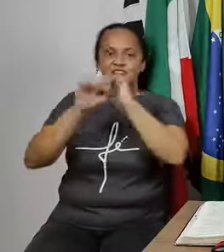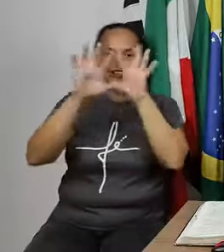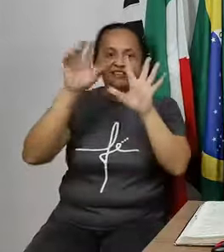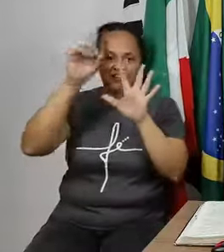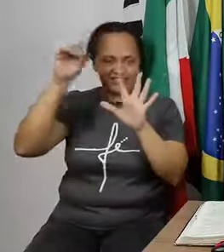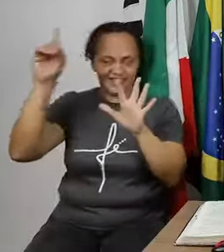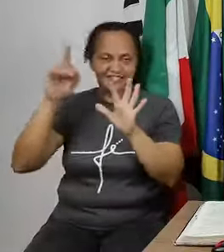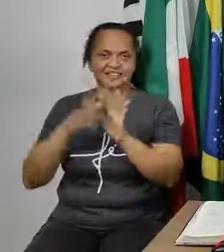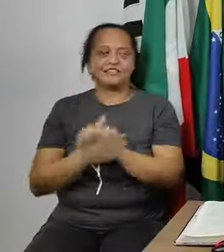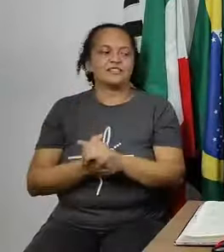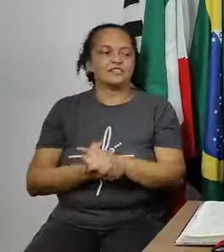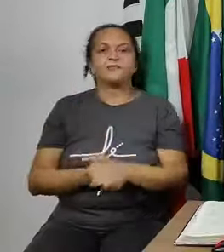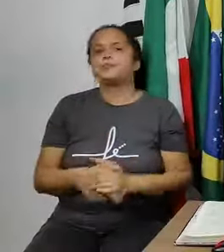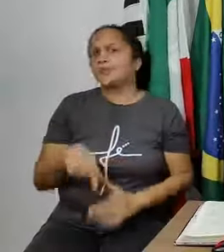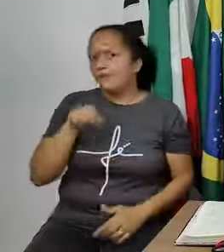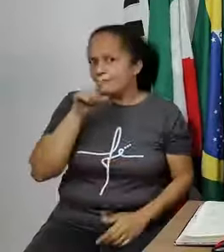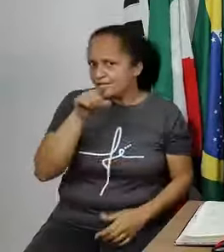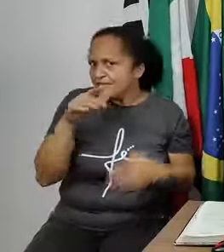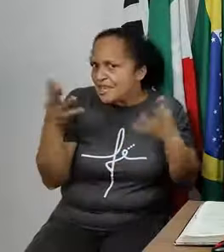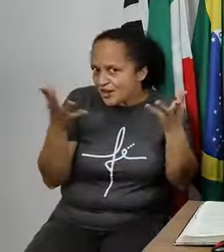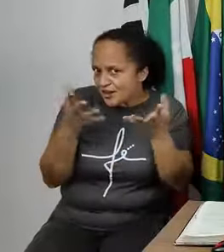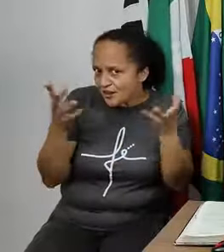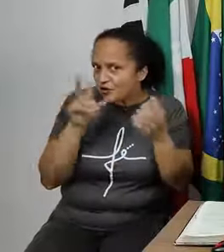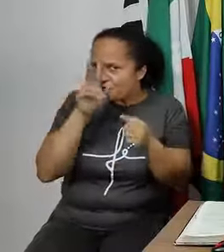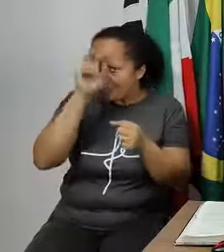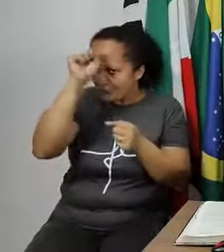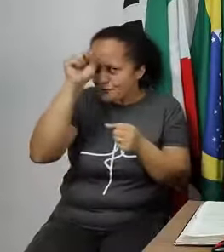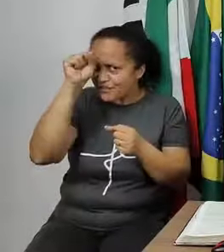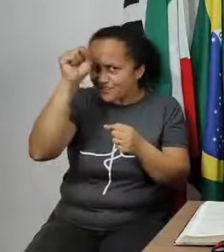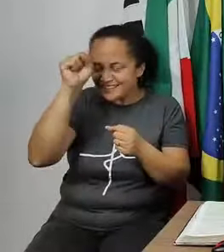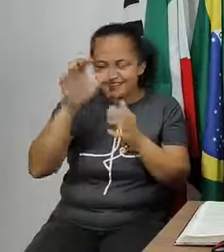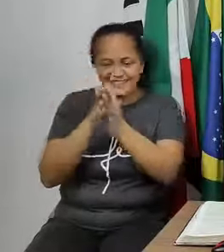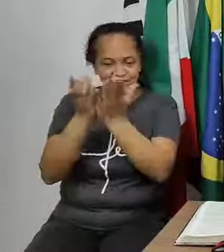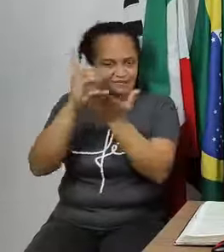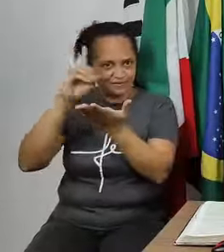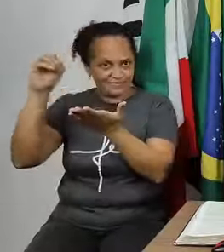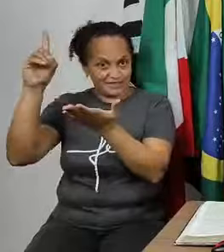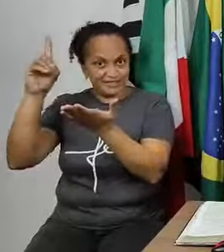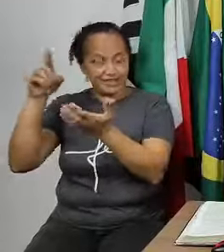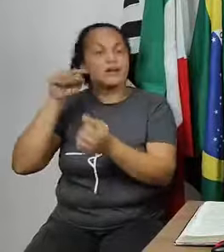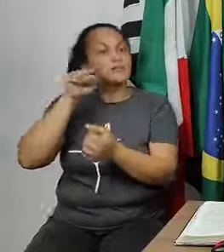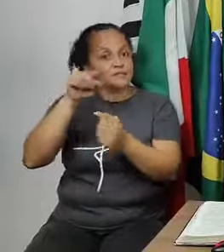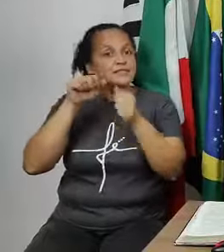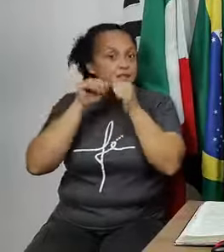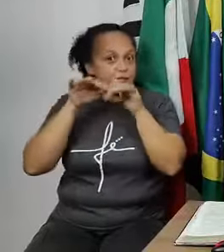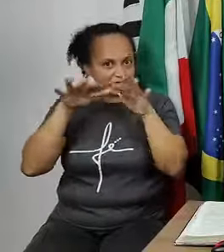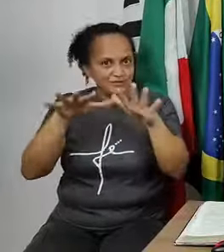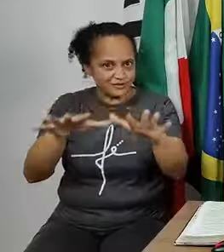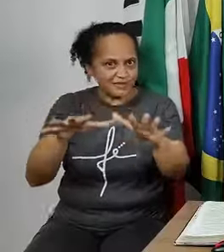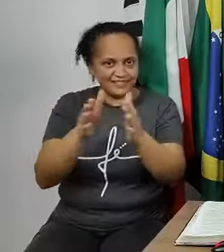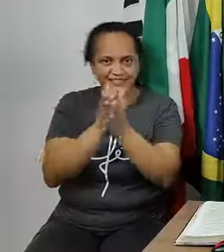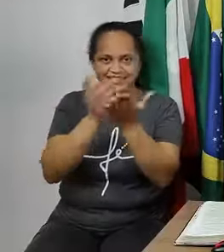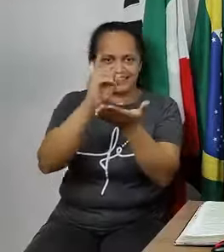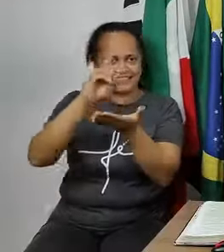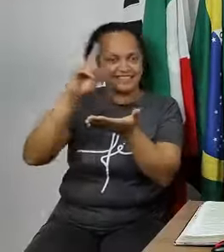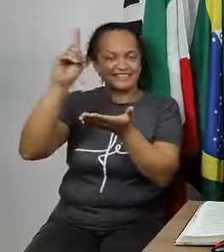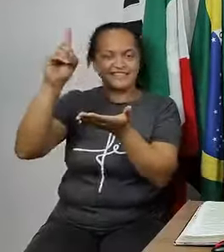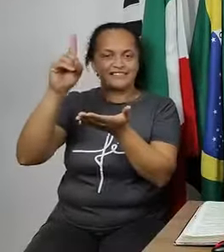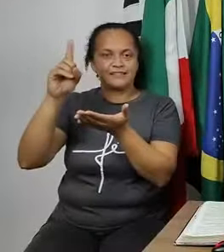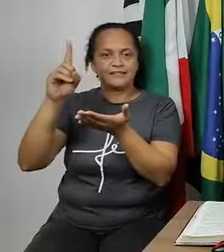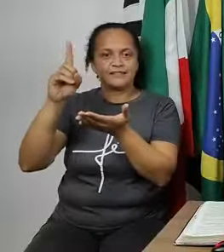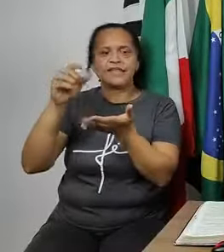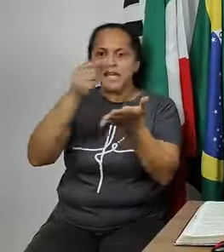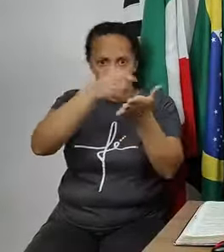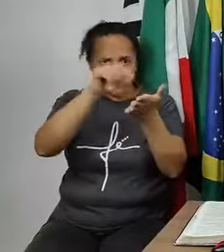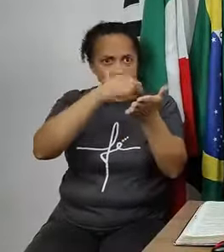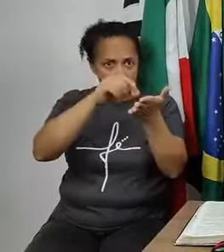Deus. Você foi edificado com essa palavra? Você foi abençoado com essa palavra? Glória a Deus. Comenta